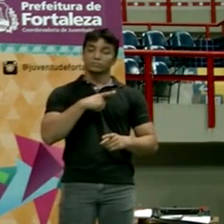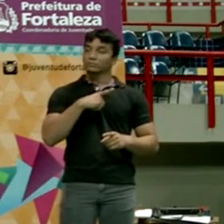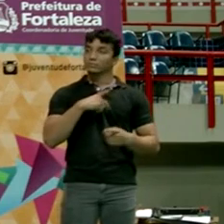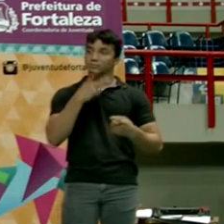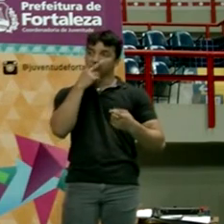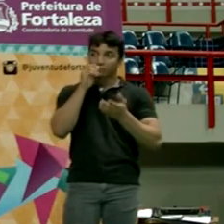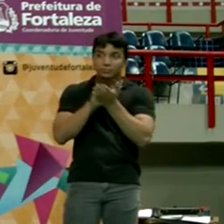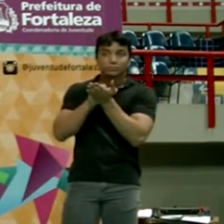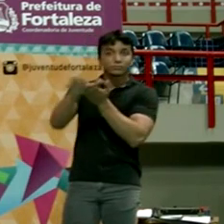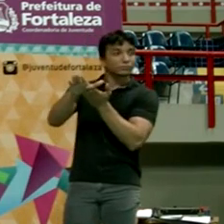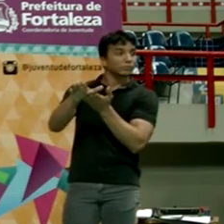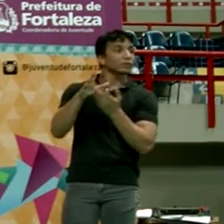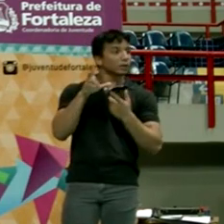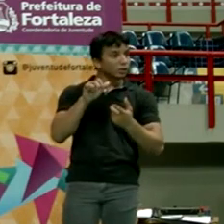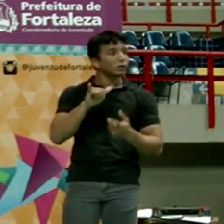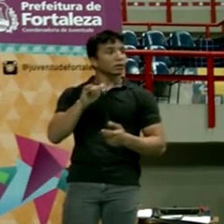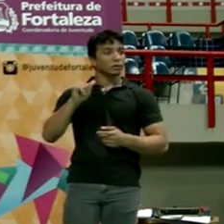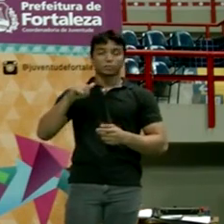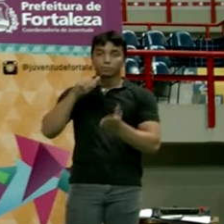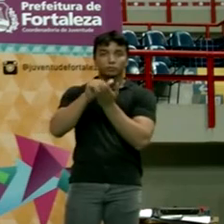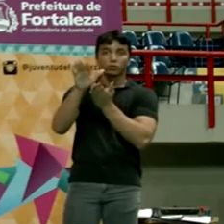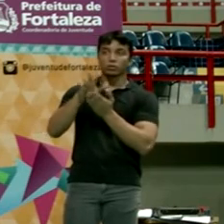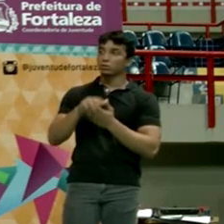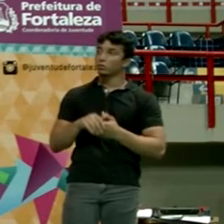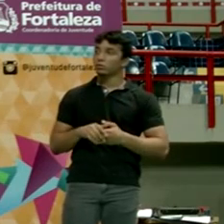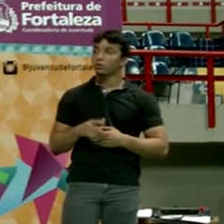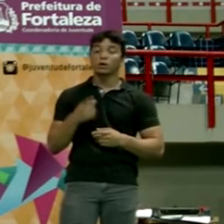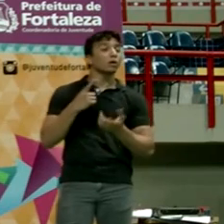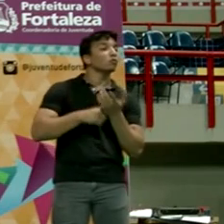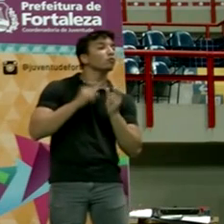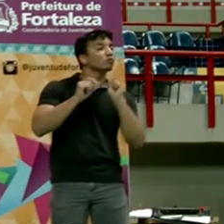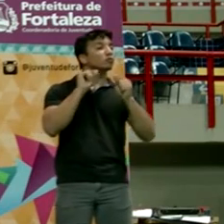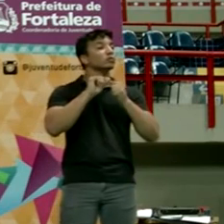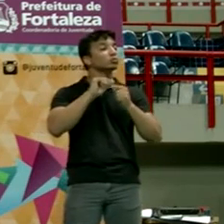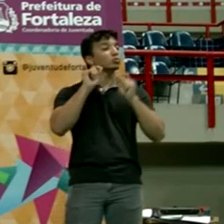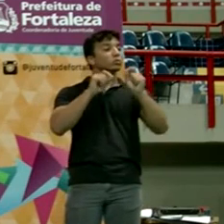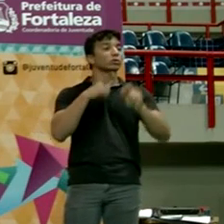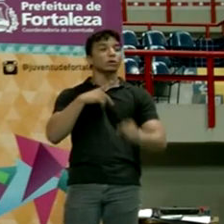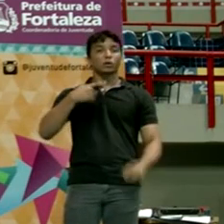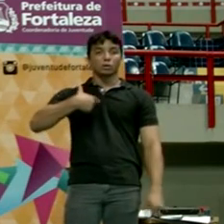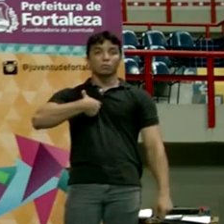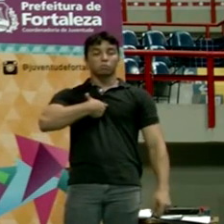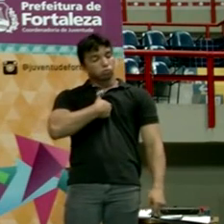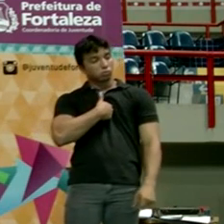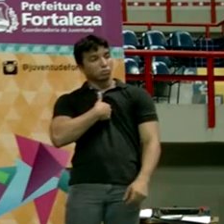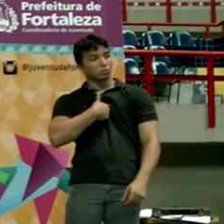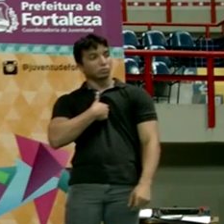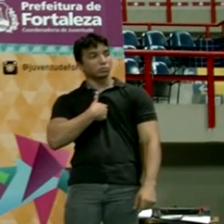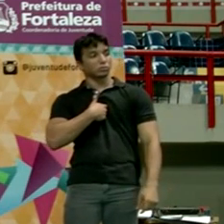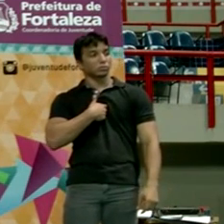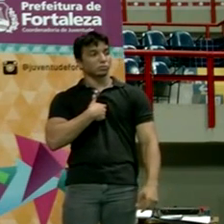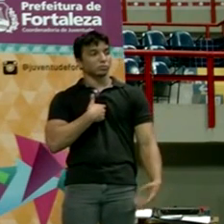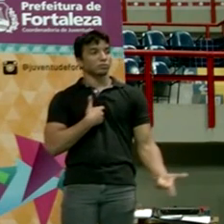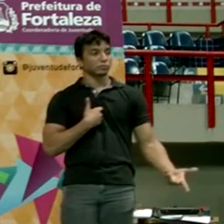Getúlio, ele ia ser botado para fora. O que é que ele fez? Se suicidou.